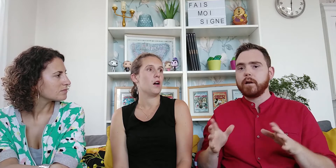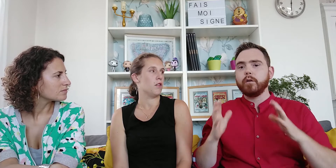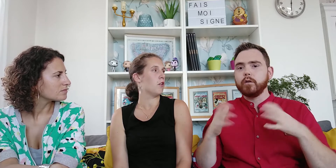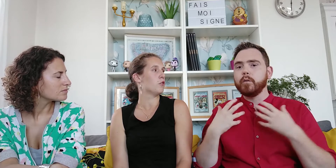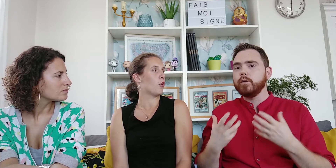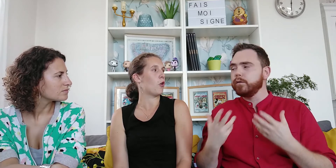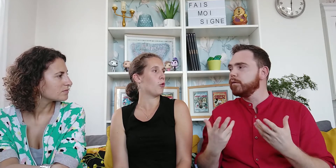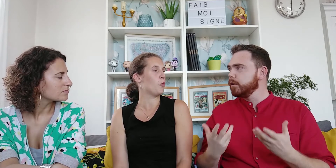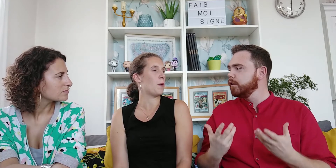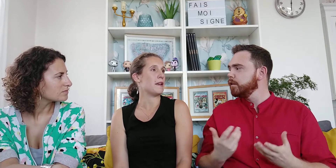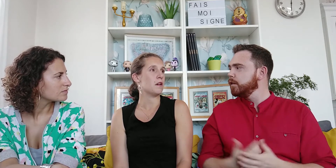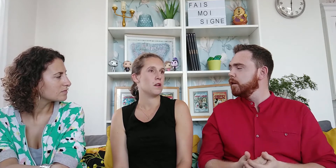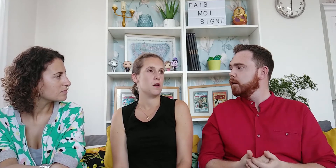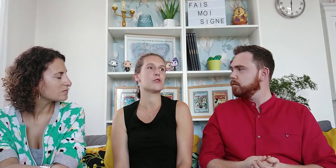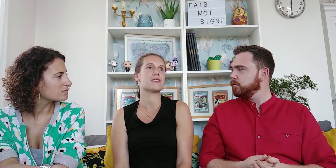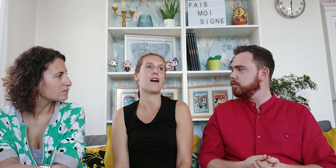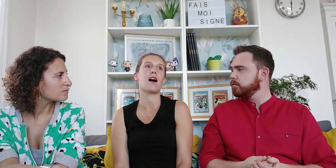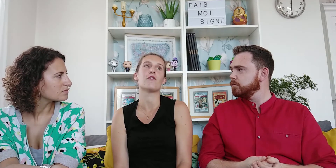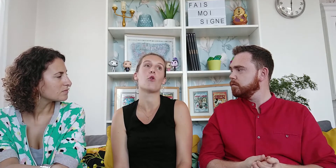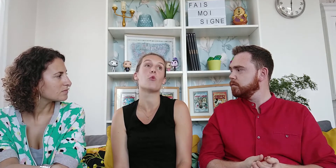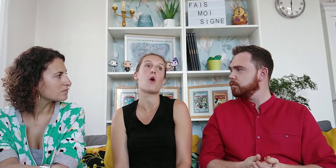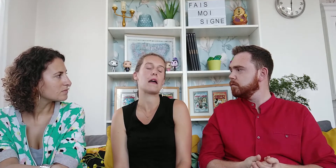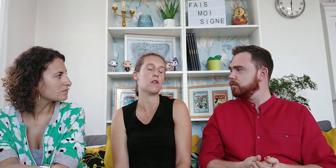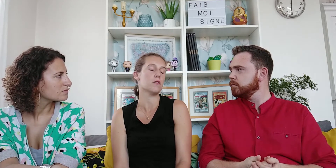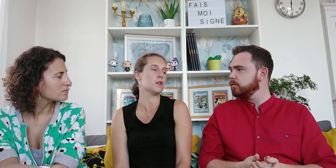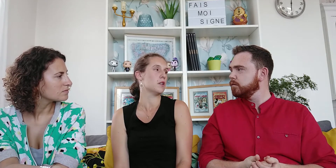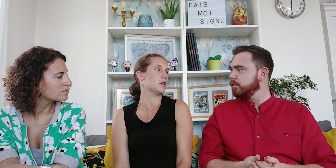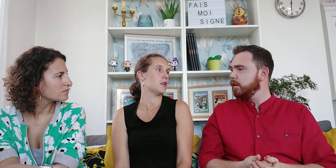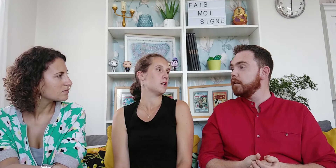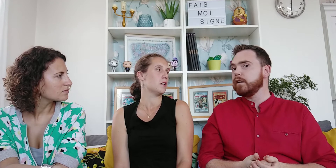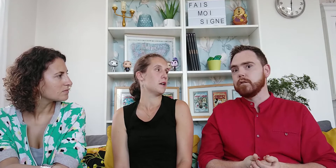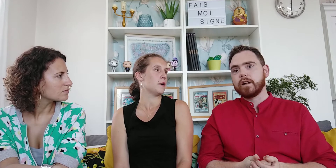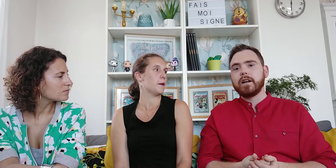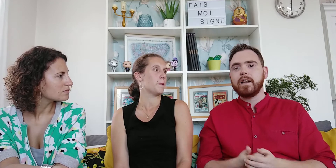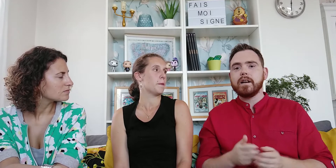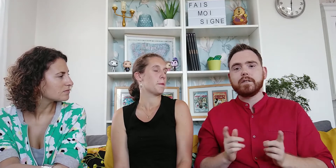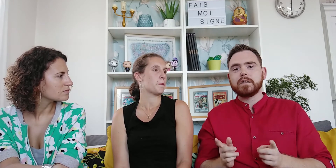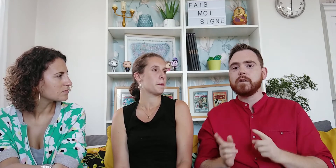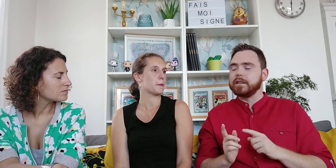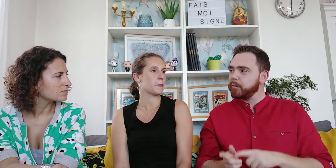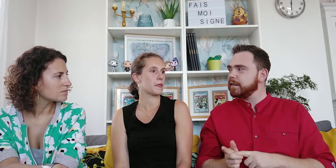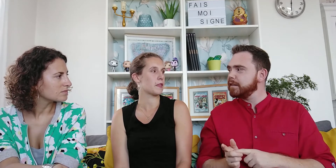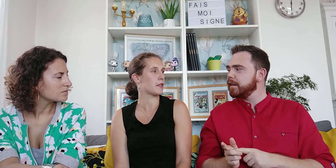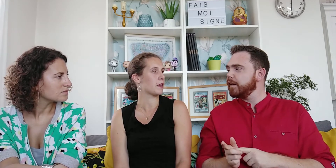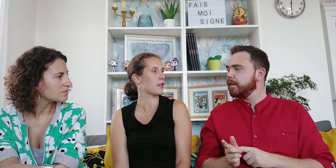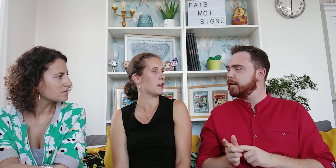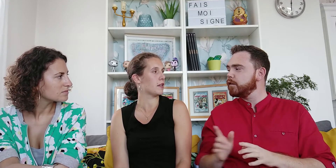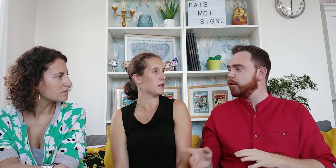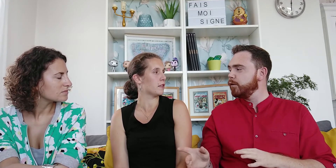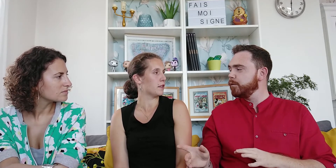parle de mots. En mots parlés. C'est rare avant au moins 1 an. D'accord, donc là, effectivement, s'il commence à signer,